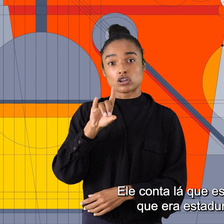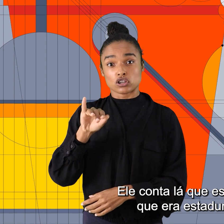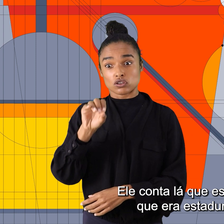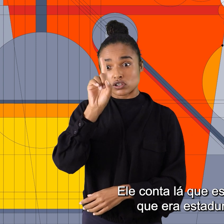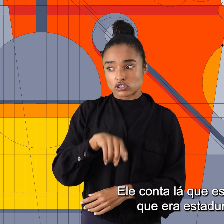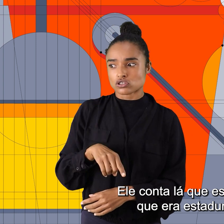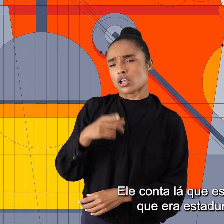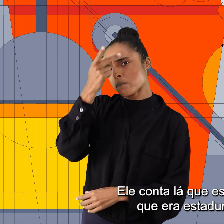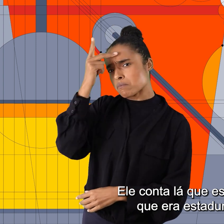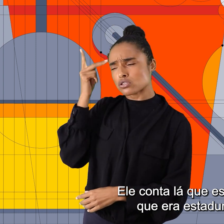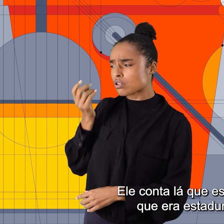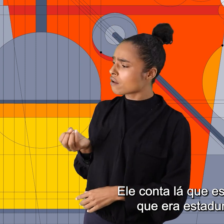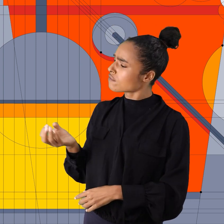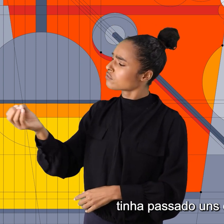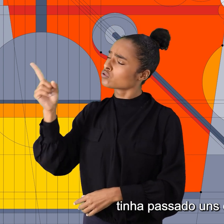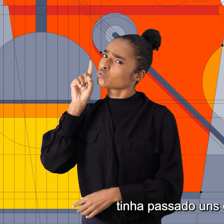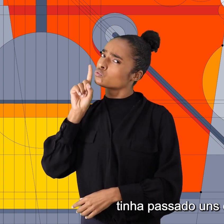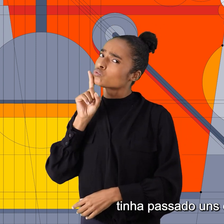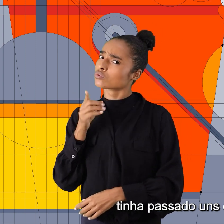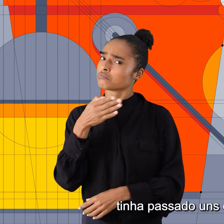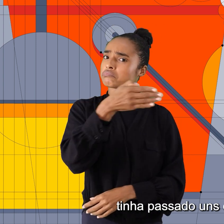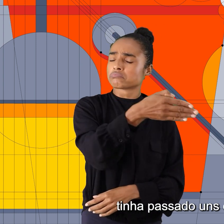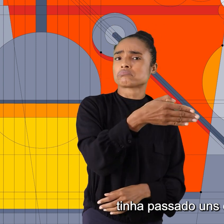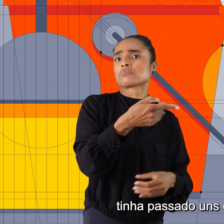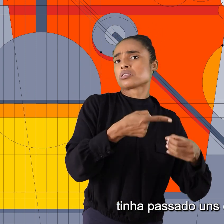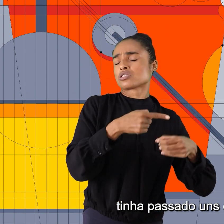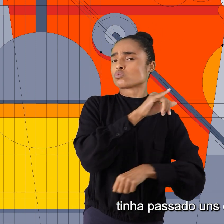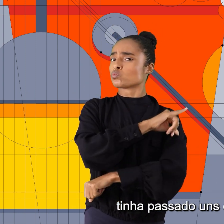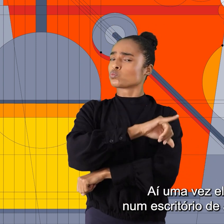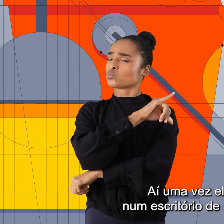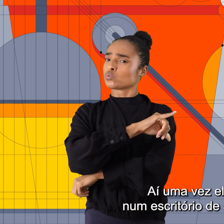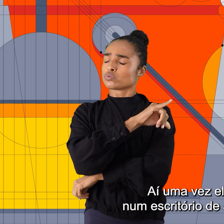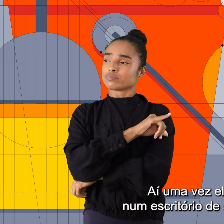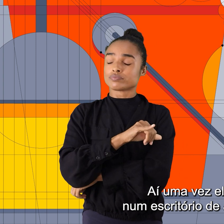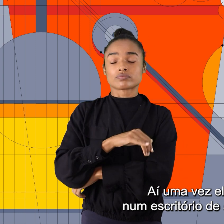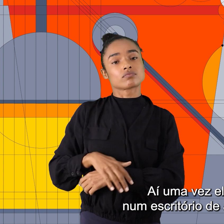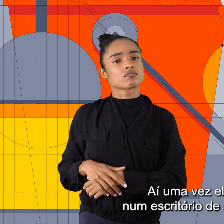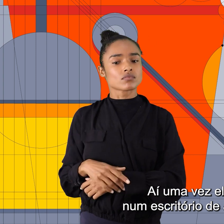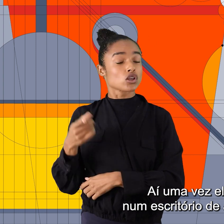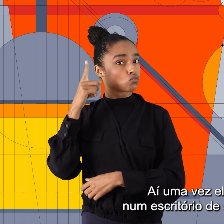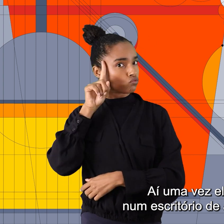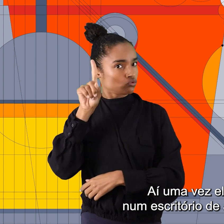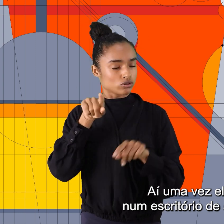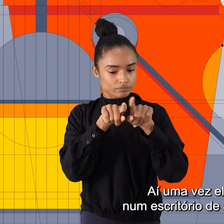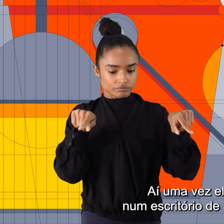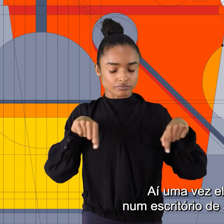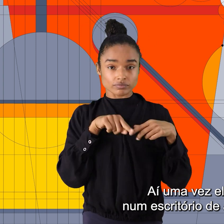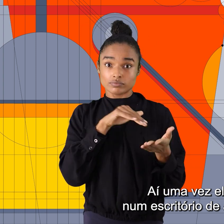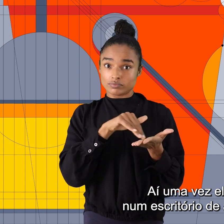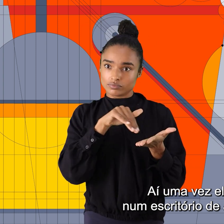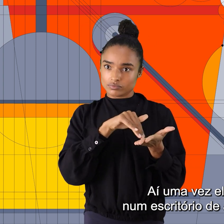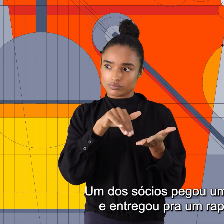lá que esse viajante, que era estadunidense, tinha passado uns dias no Rio. Aí uma vez ele estava num escritório de